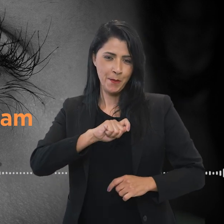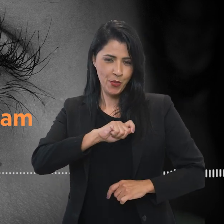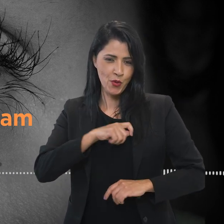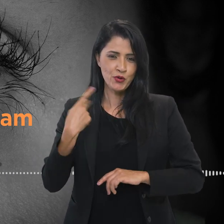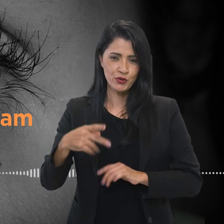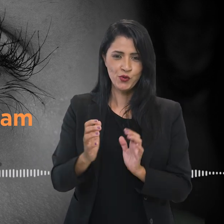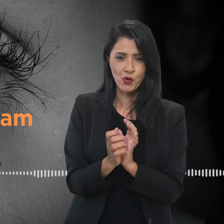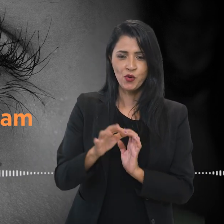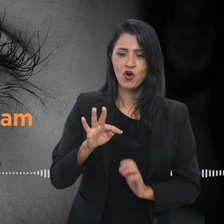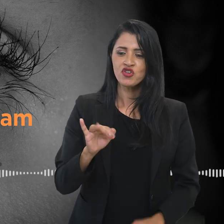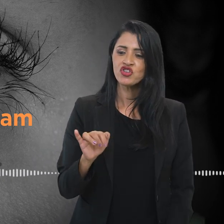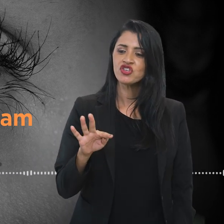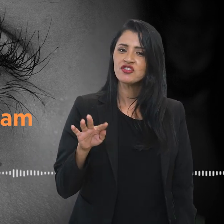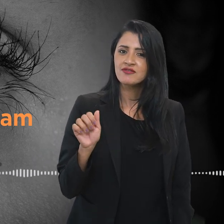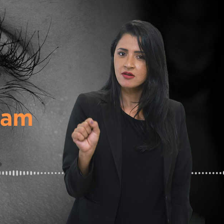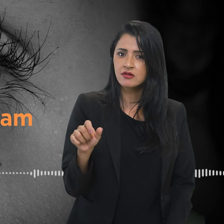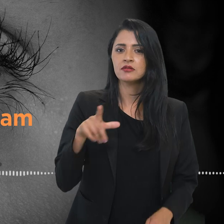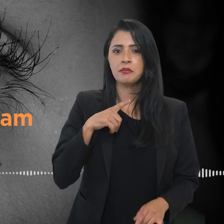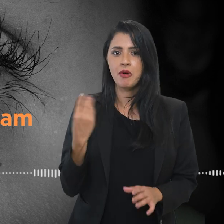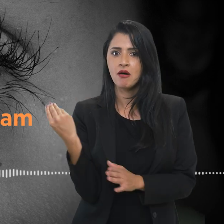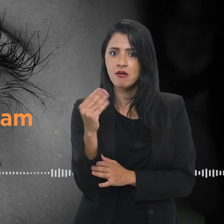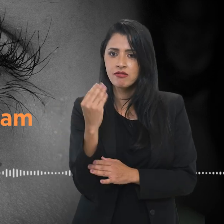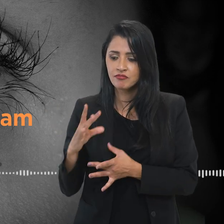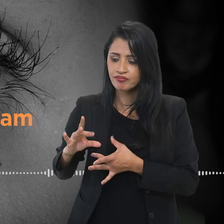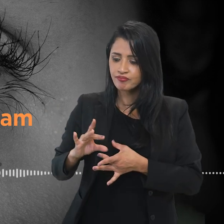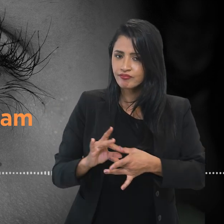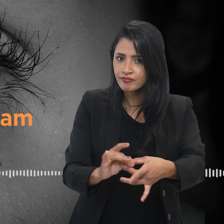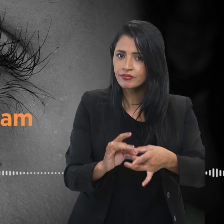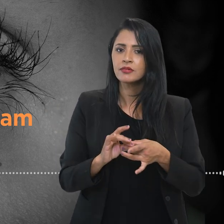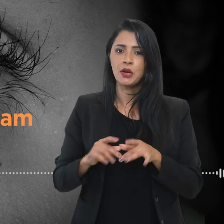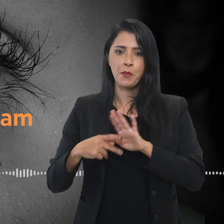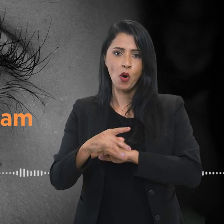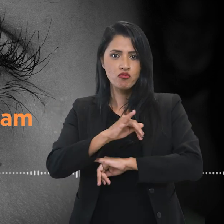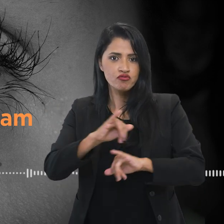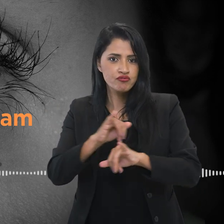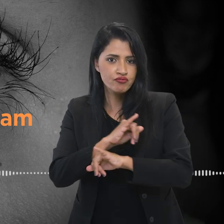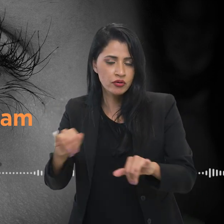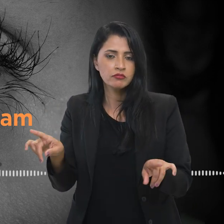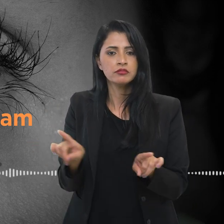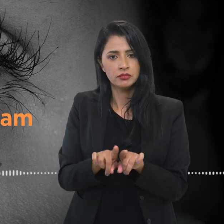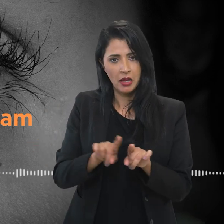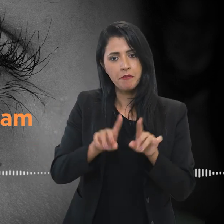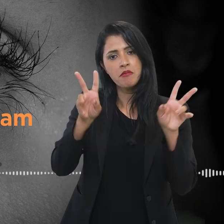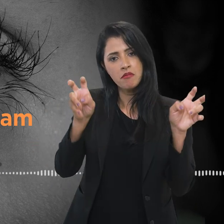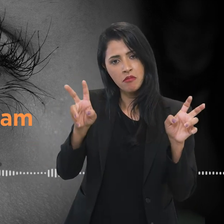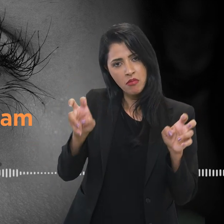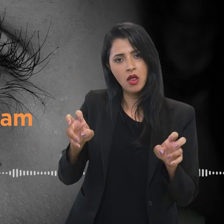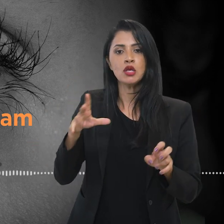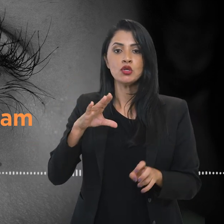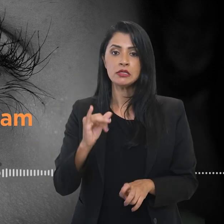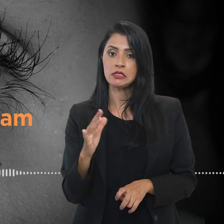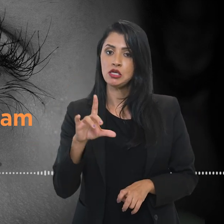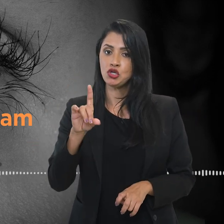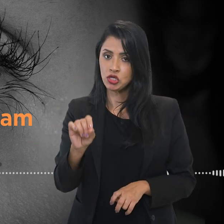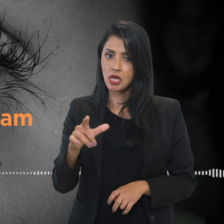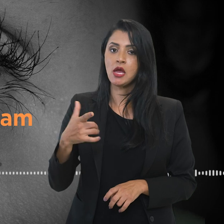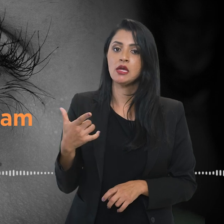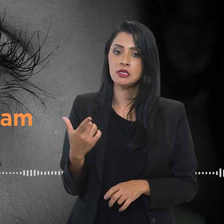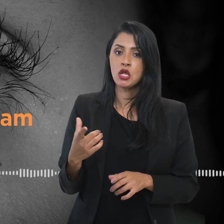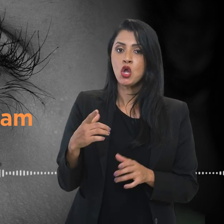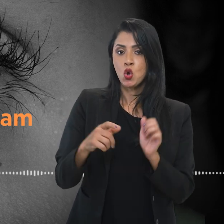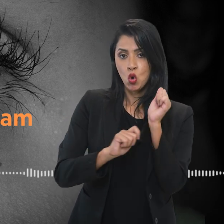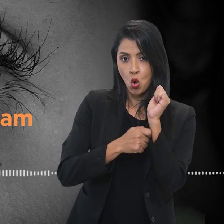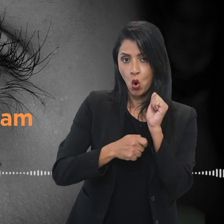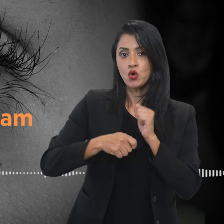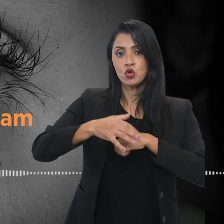jornalística e usou trechos da música O Pulso, da banda Titãs, para contexto dos episódios e trilhas de domínio público. Também